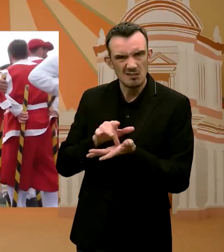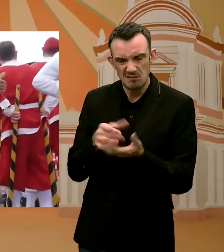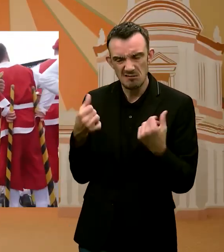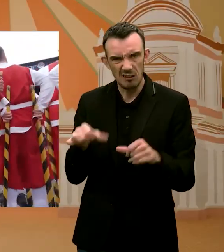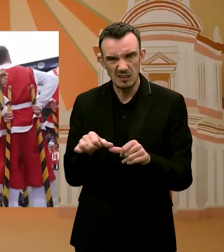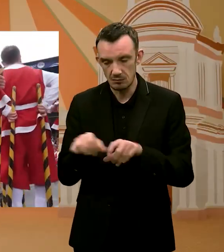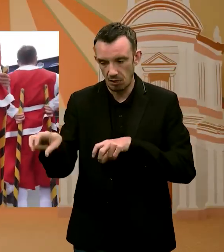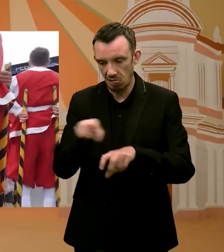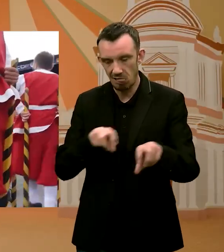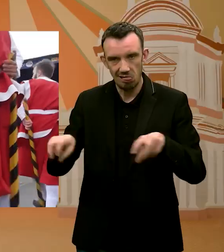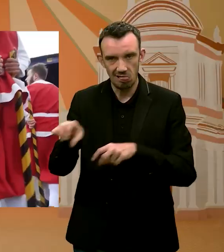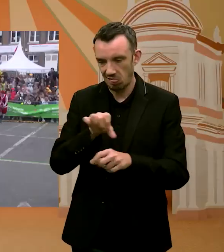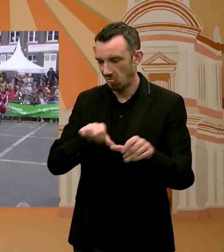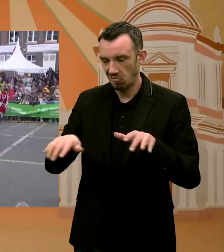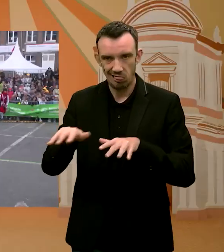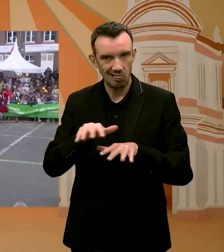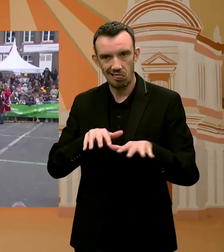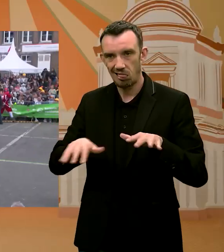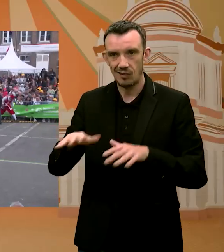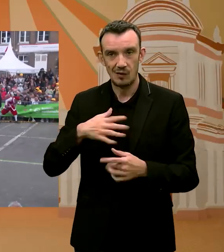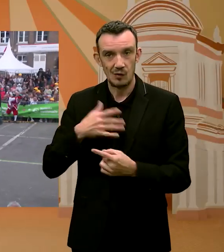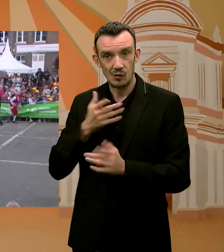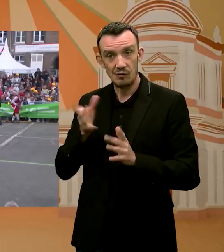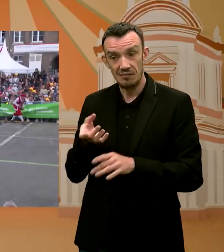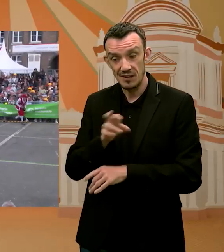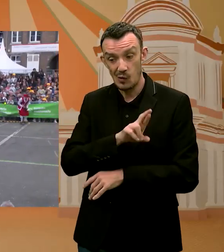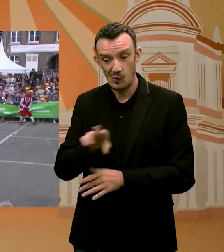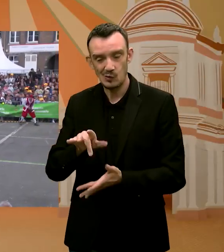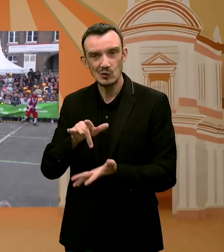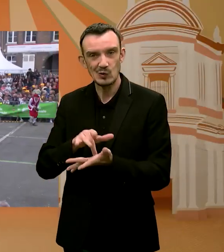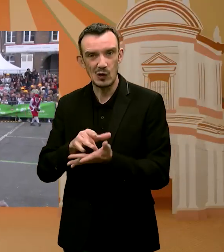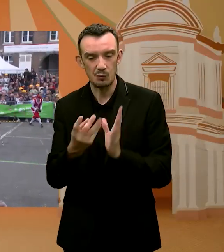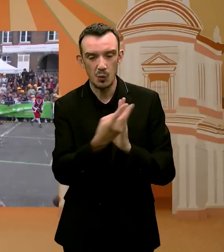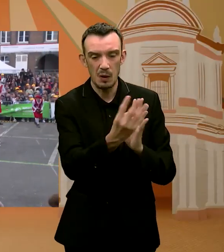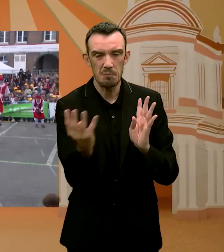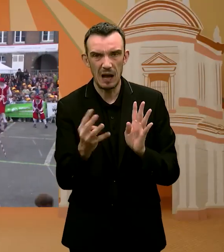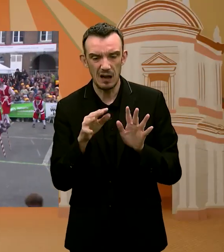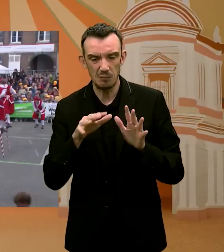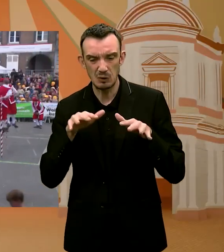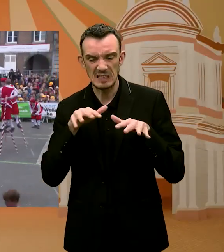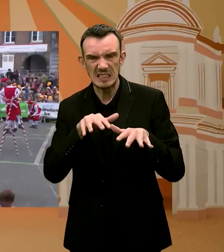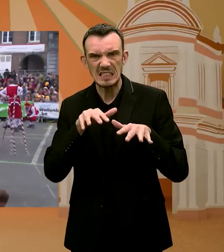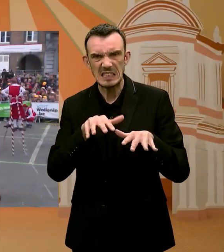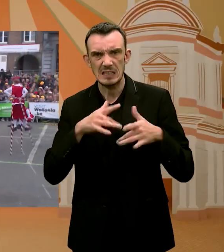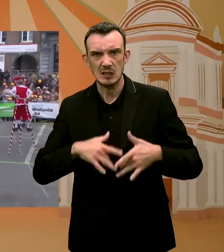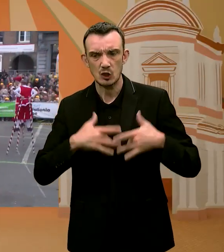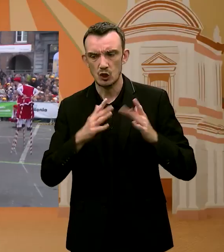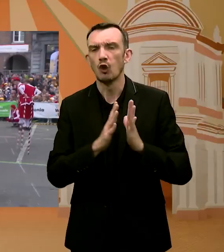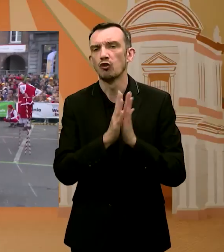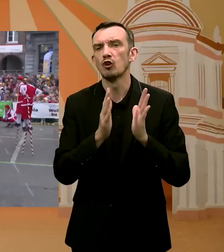au centre. Évidemment, Nicolas, il y a cet aspect sécurité. On voudrait vraiment bien que les échasseurs ne se blessent pas, mais surtout le public. Que le public, évidemment, les échasseurs ne